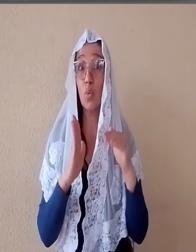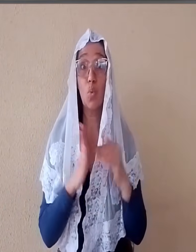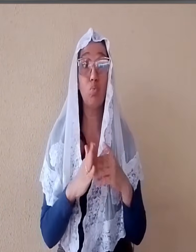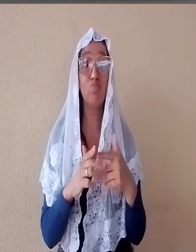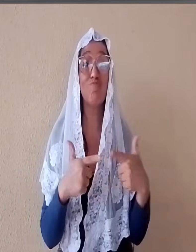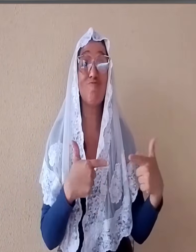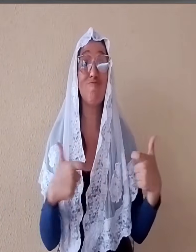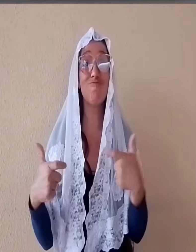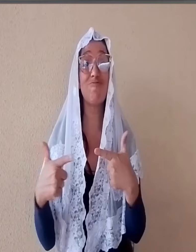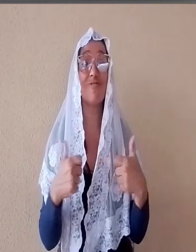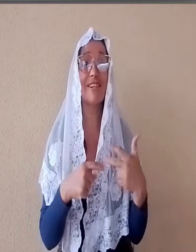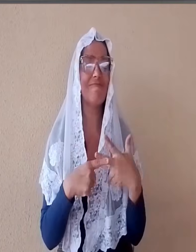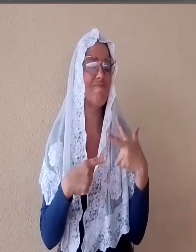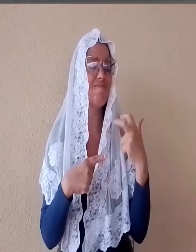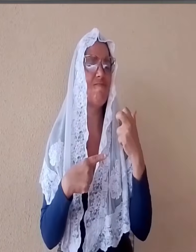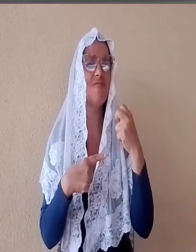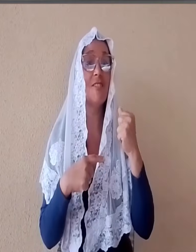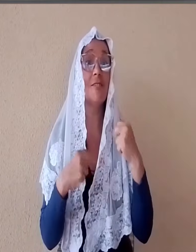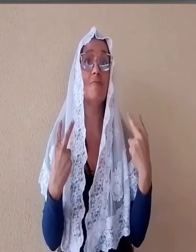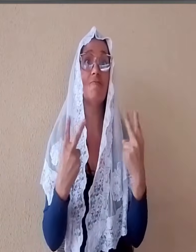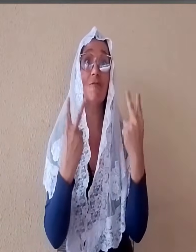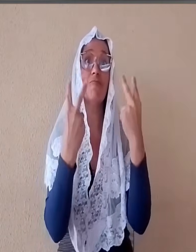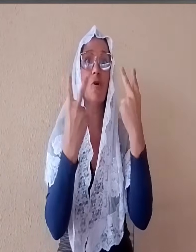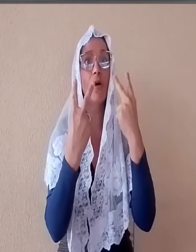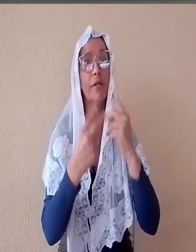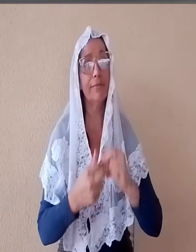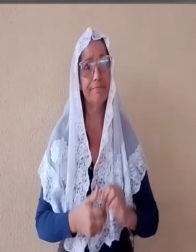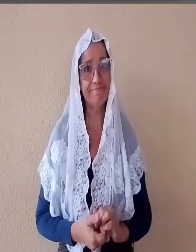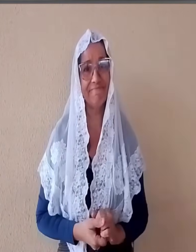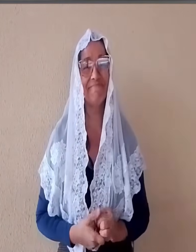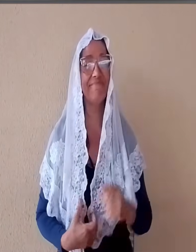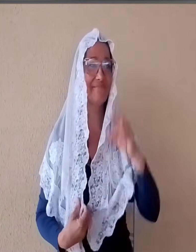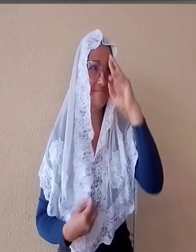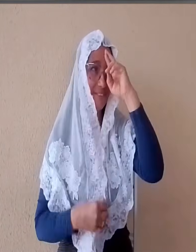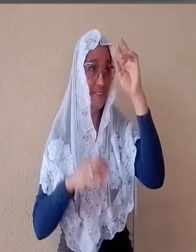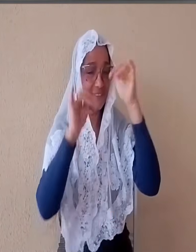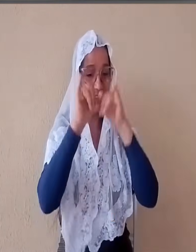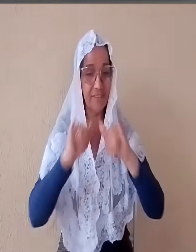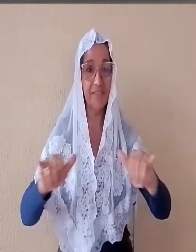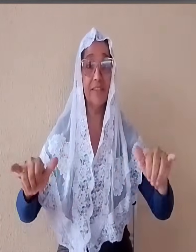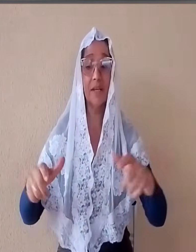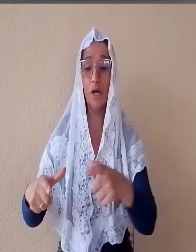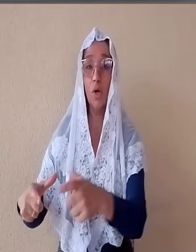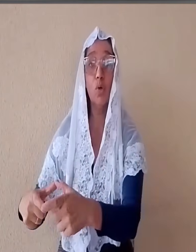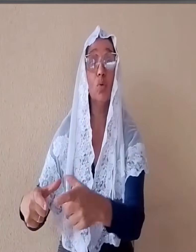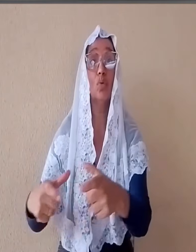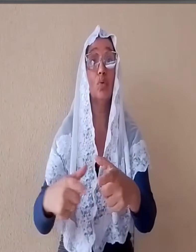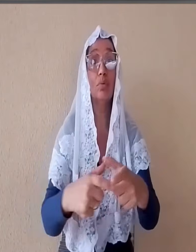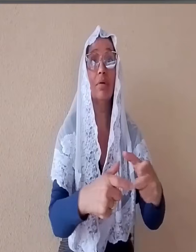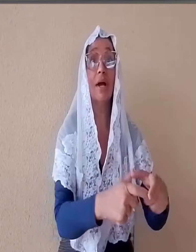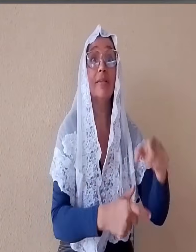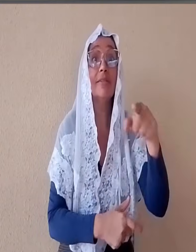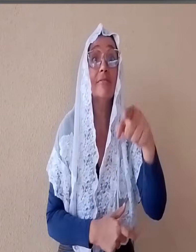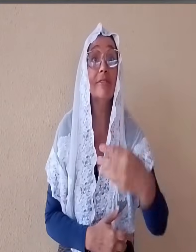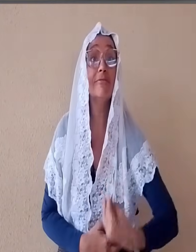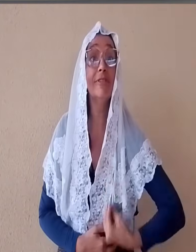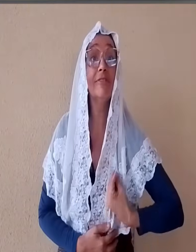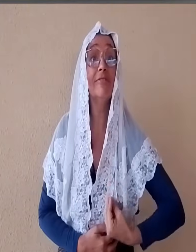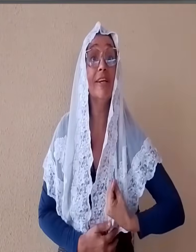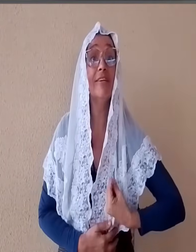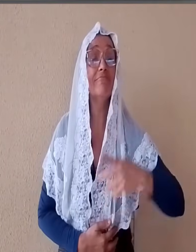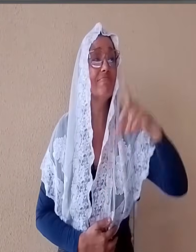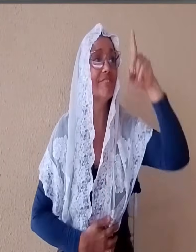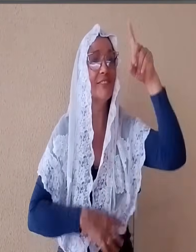as plantas do teu pé, eu sou contigo. Bendito é o nome do Senhor. E ali, irmãos, uma guerra que não era